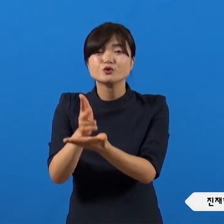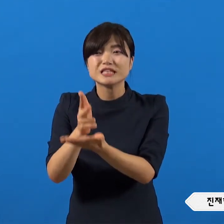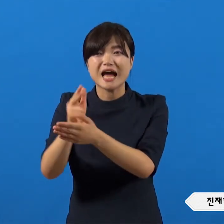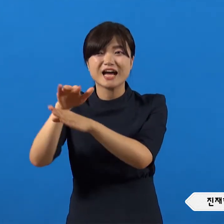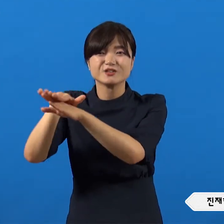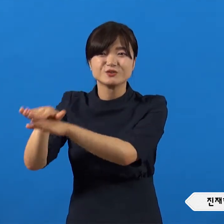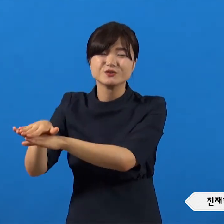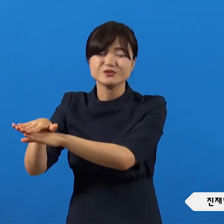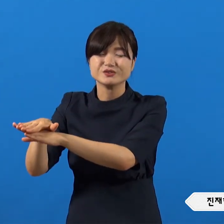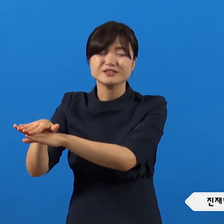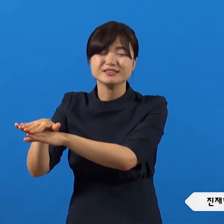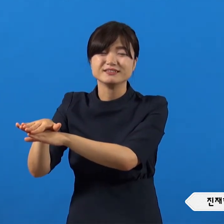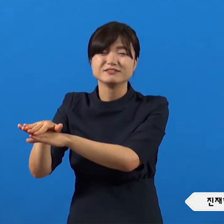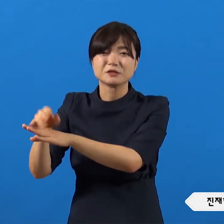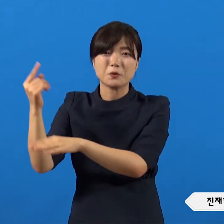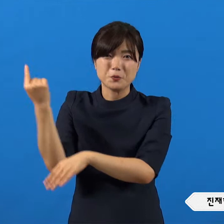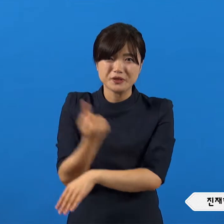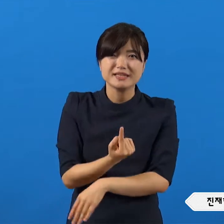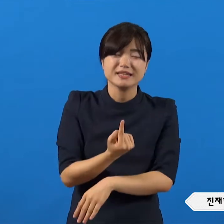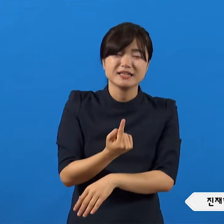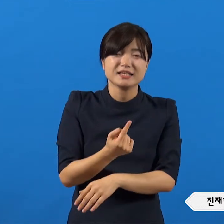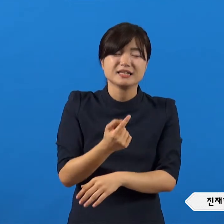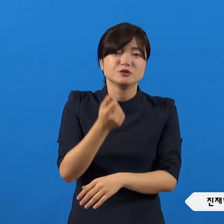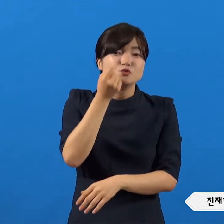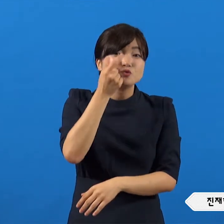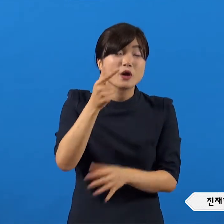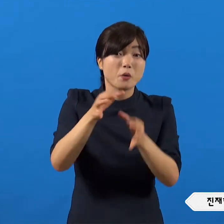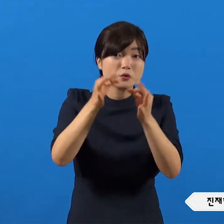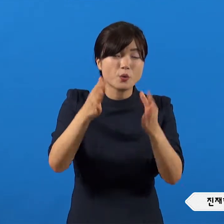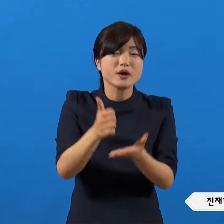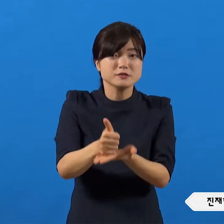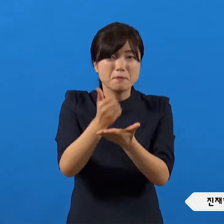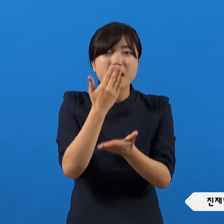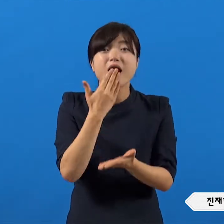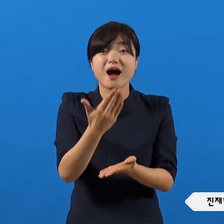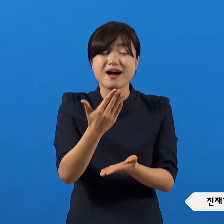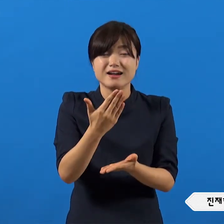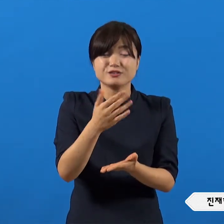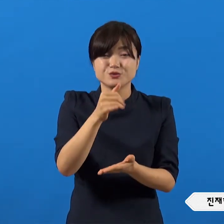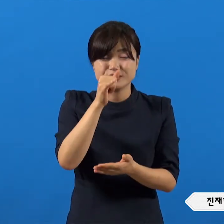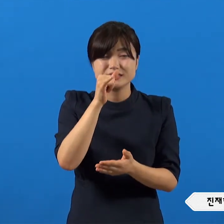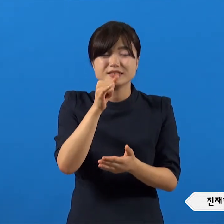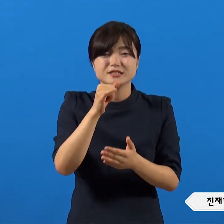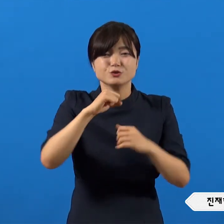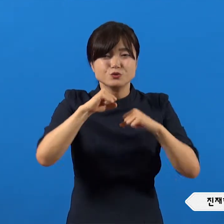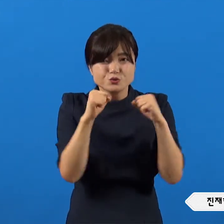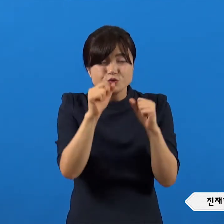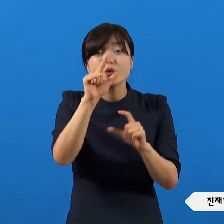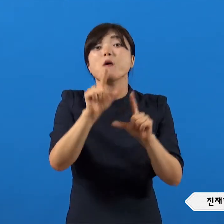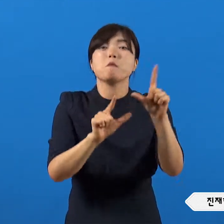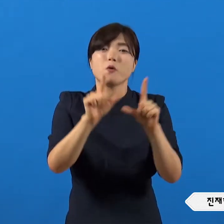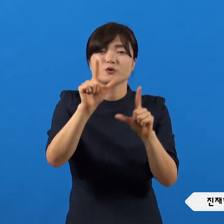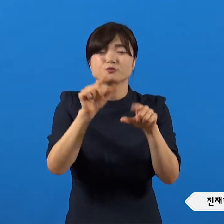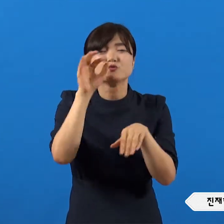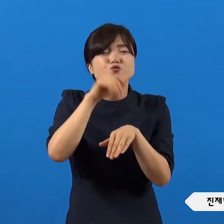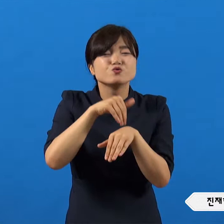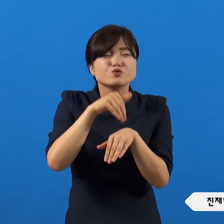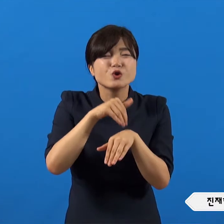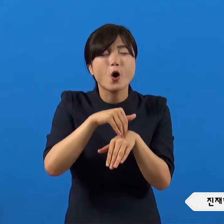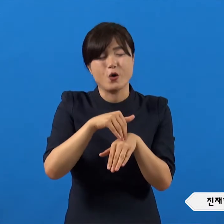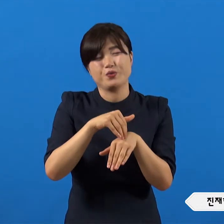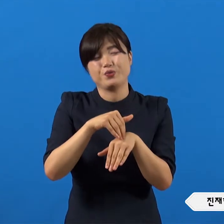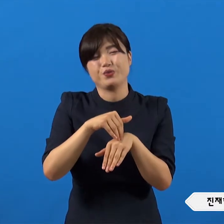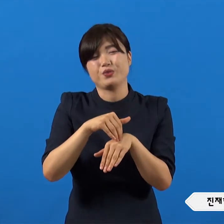적은 것이지만 6개월 동안 섬길 수 있는 순종의 모습을 훈련하고자